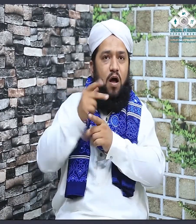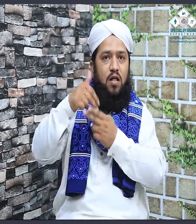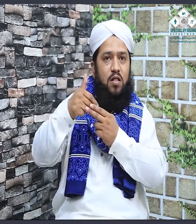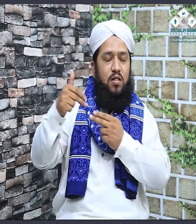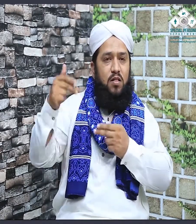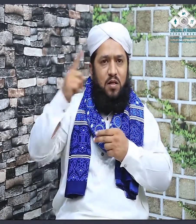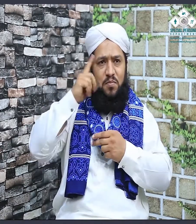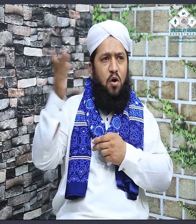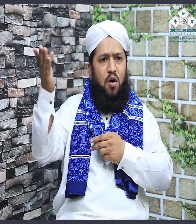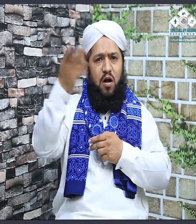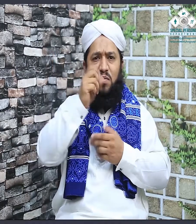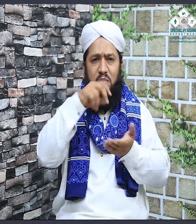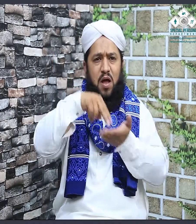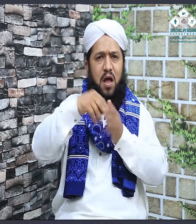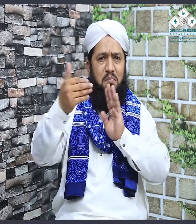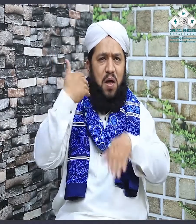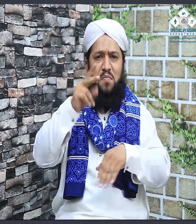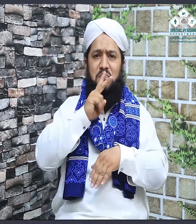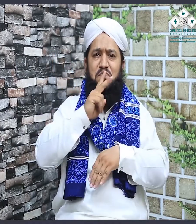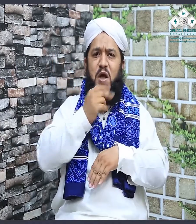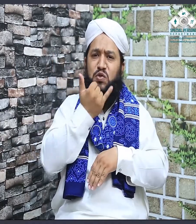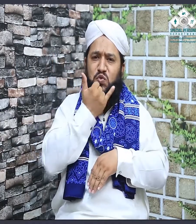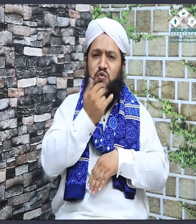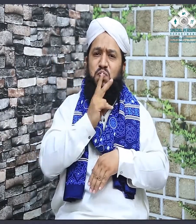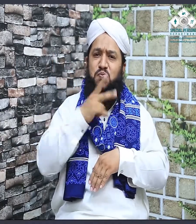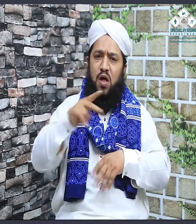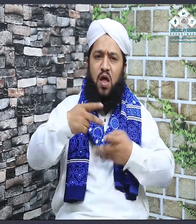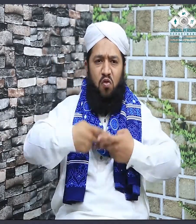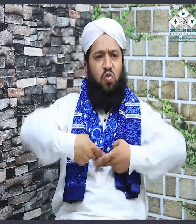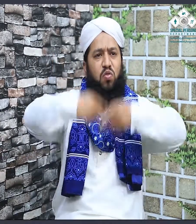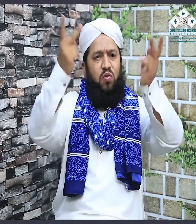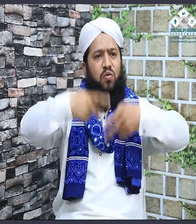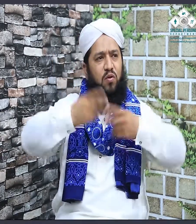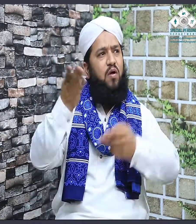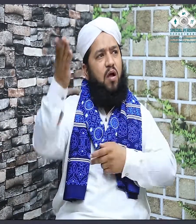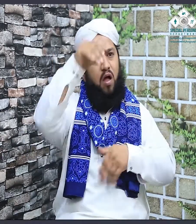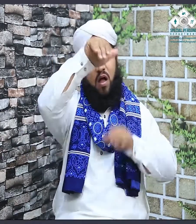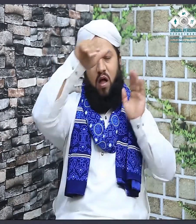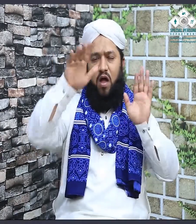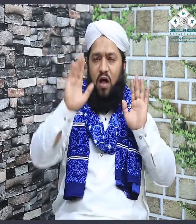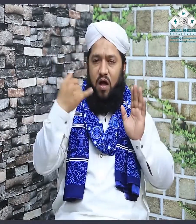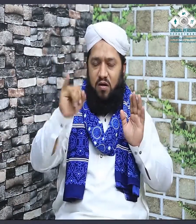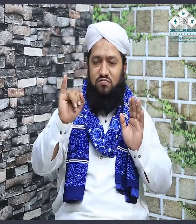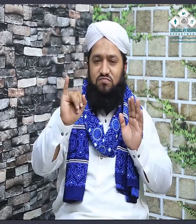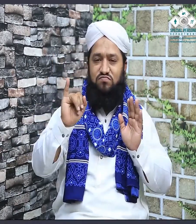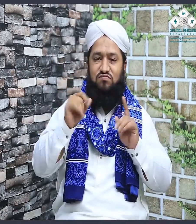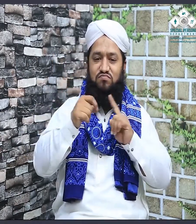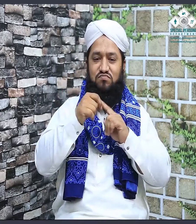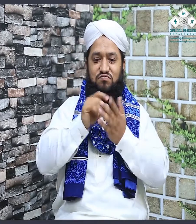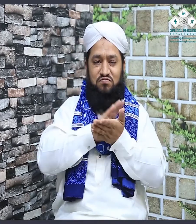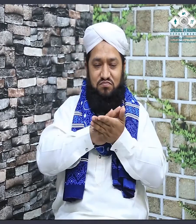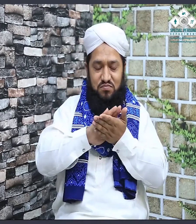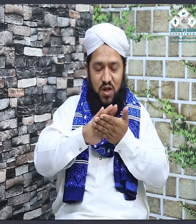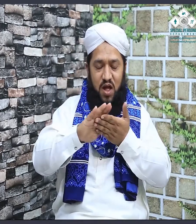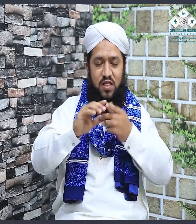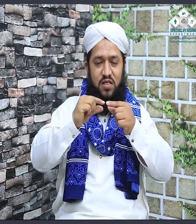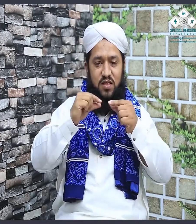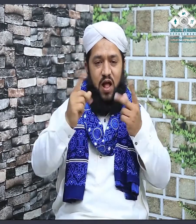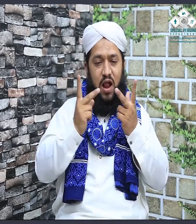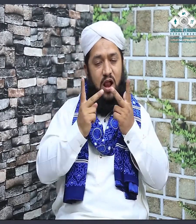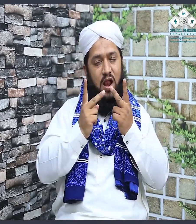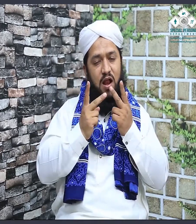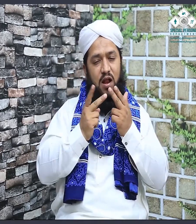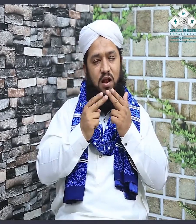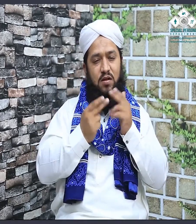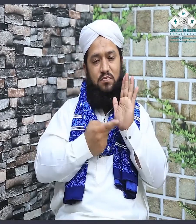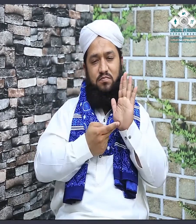ساری افواہیں قیامت کی نشانیوں کے بارے میں، مسکنسیپشنز ہم سنتے ہیں. امید ہے کہ وہ بھی قرآن و حدیث کی روشنی میں کلیئر ہوتے چلے جائیں